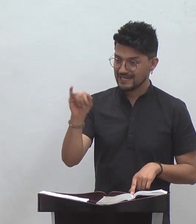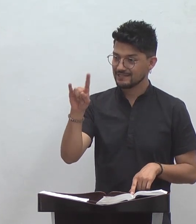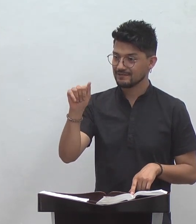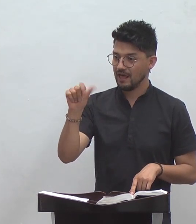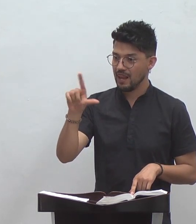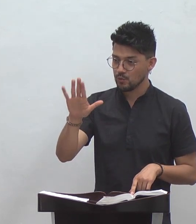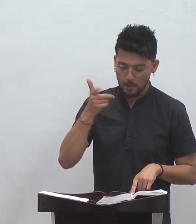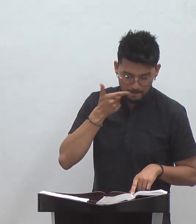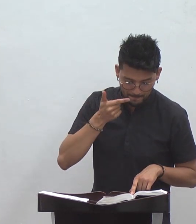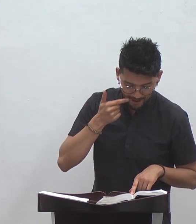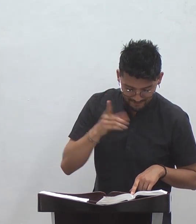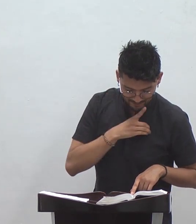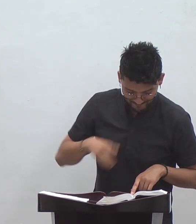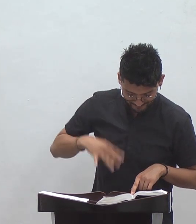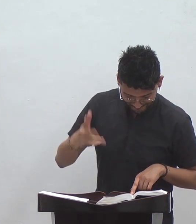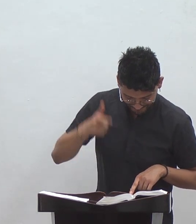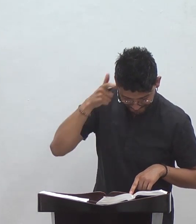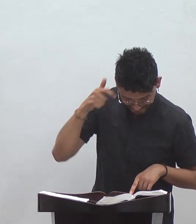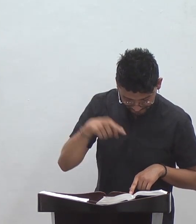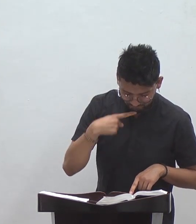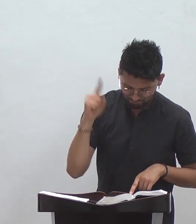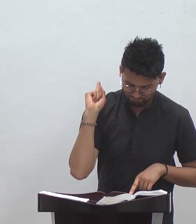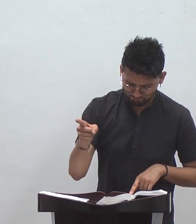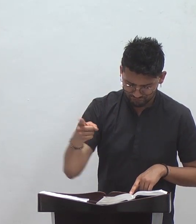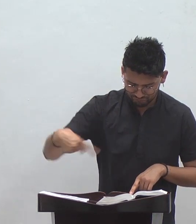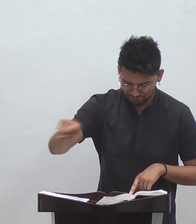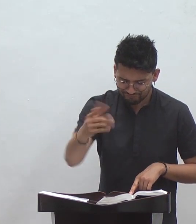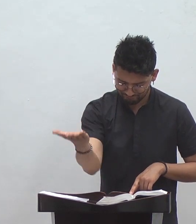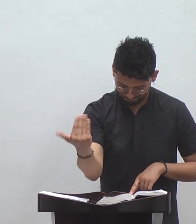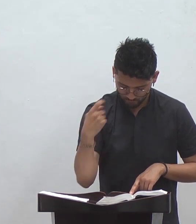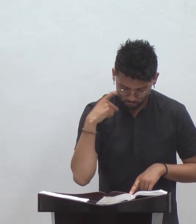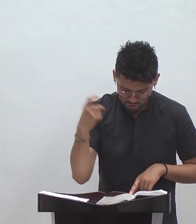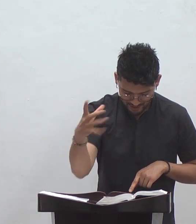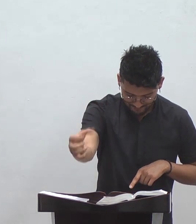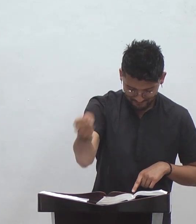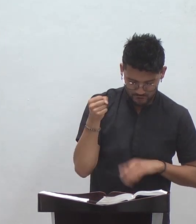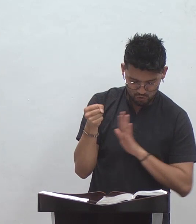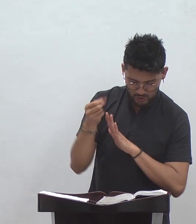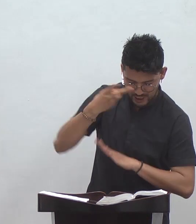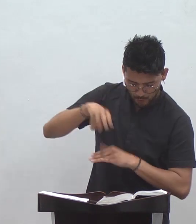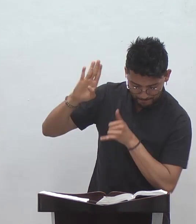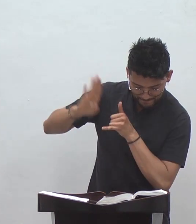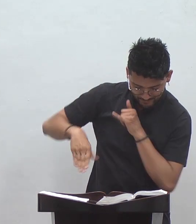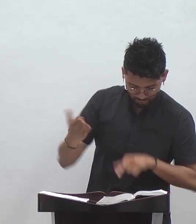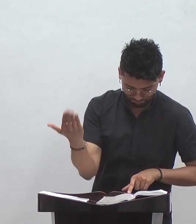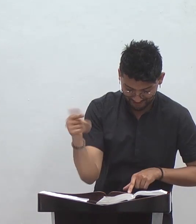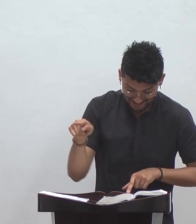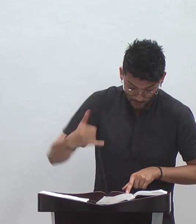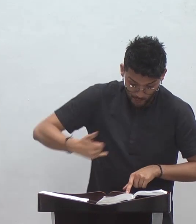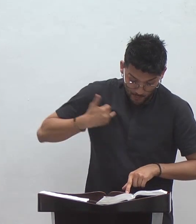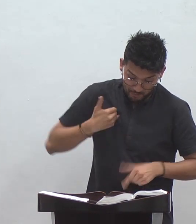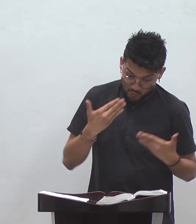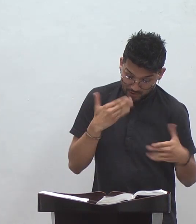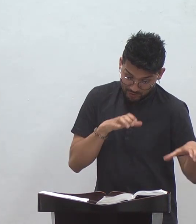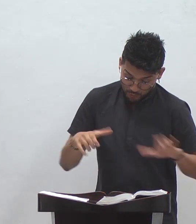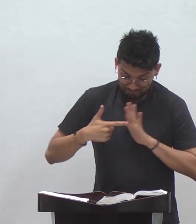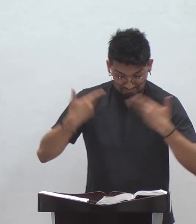Envió pues por él y le hizo entrar, y era rubio, hermoso de ojos y de buen parecer. Entonces Jehová